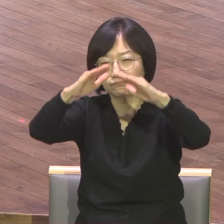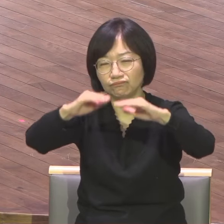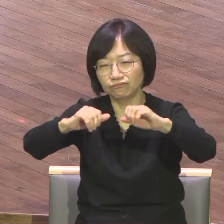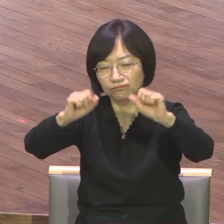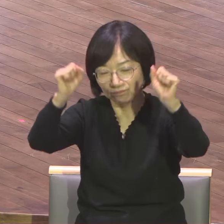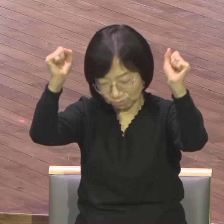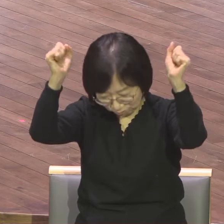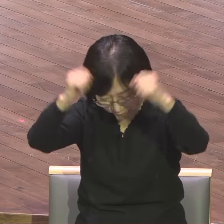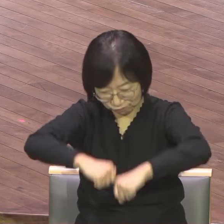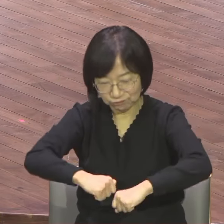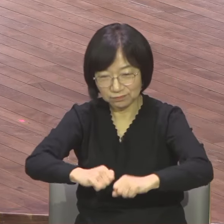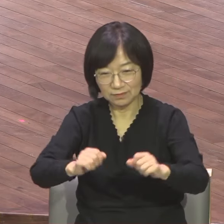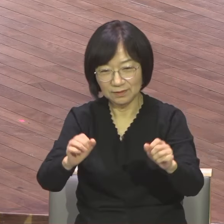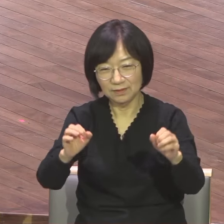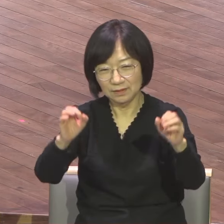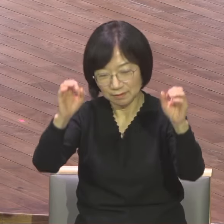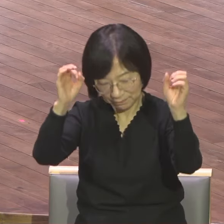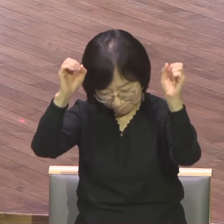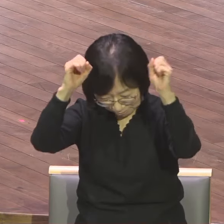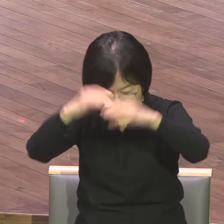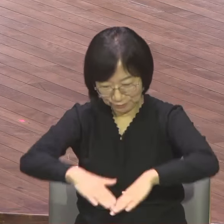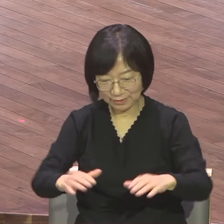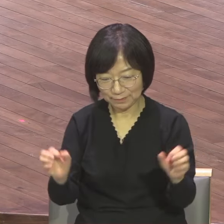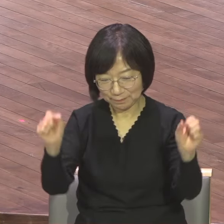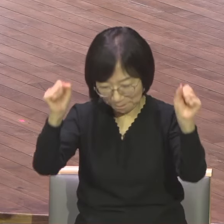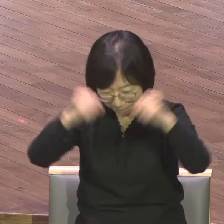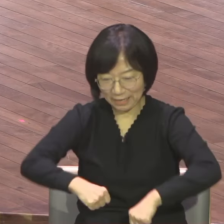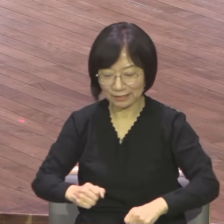아웅다웅할 거 없습니다. 밀은 둘 것도 없습니다.